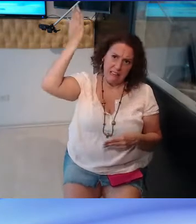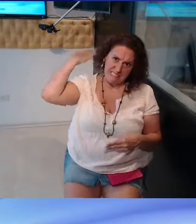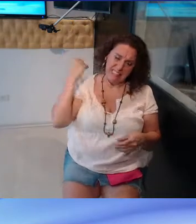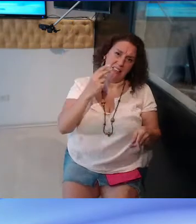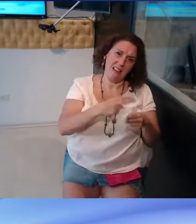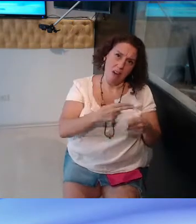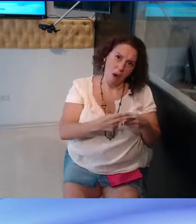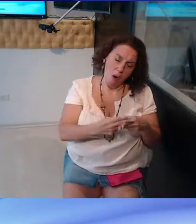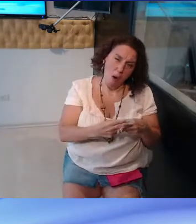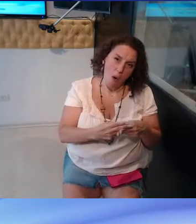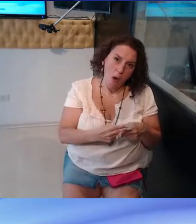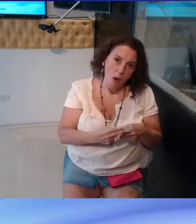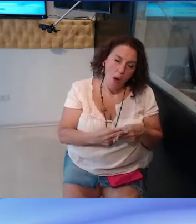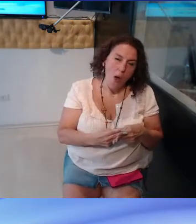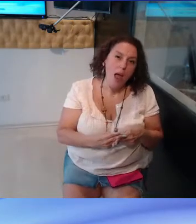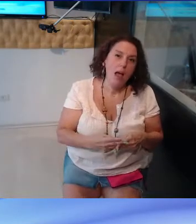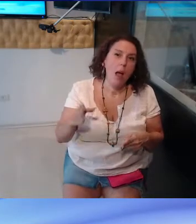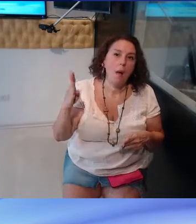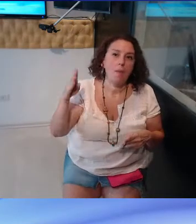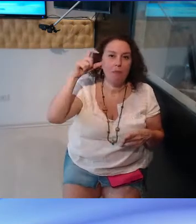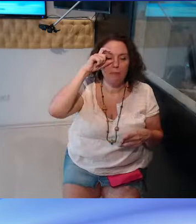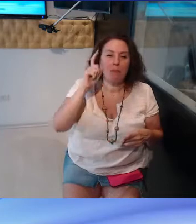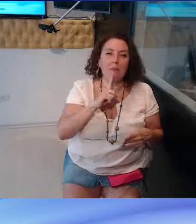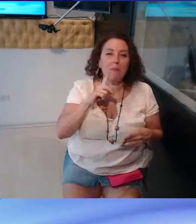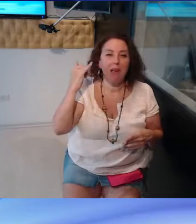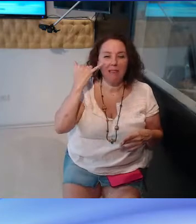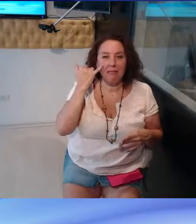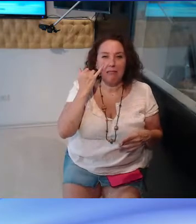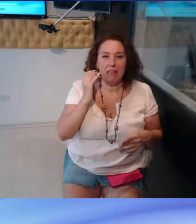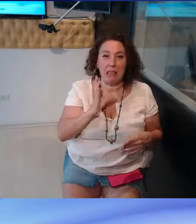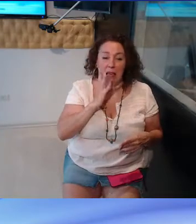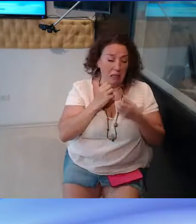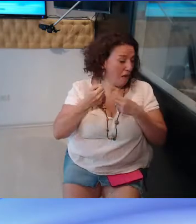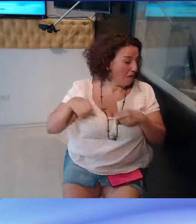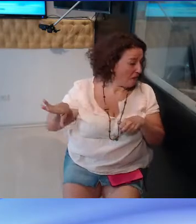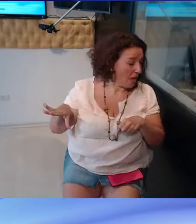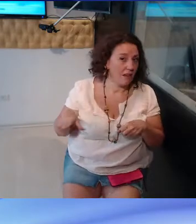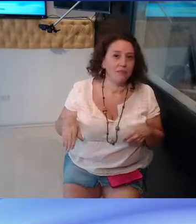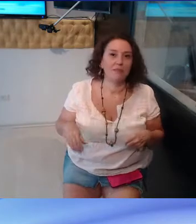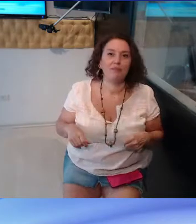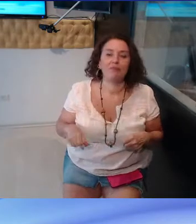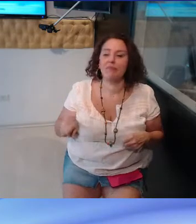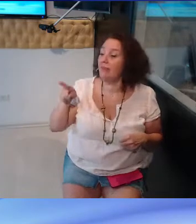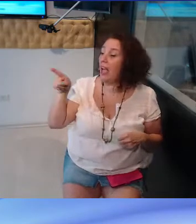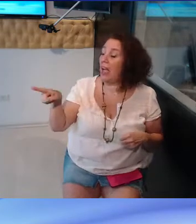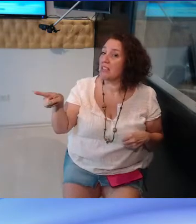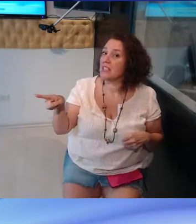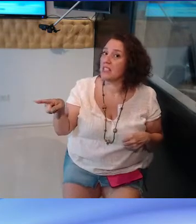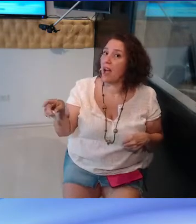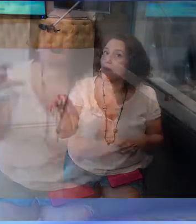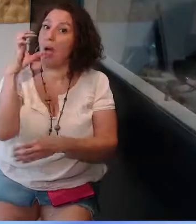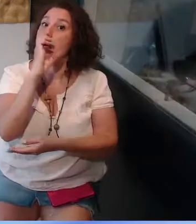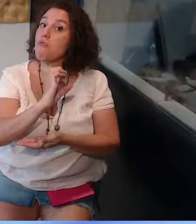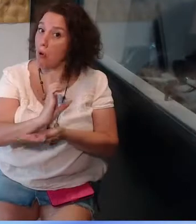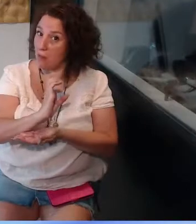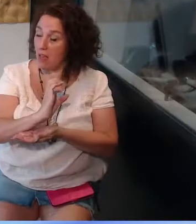Esa es Ana María Orozco. Sí, Andrés. Es colombiana Betty María. A la avenida Orozco. ¿Usted tiene algún problema